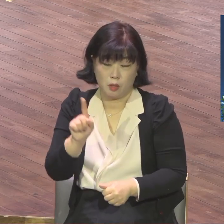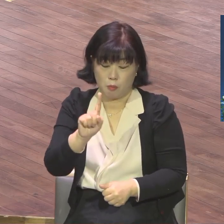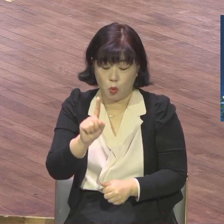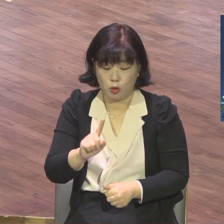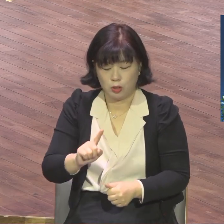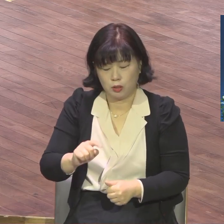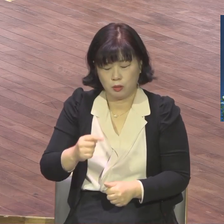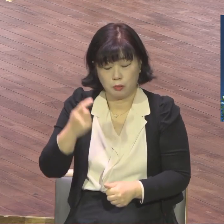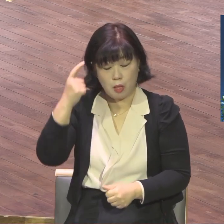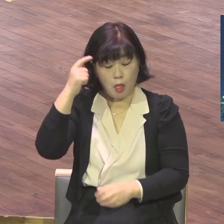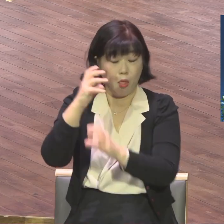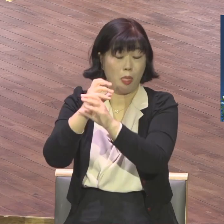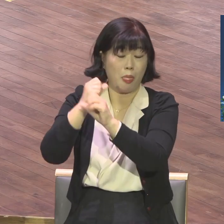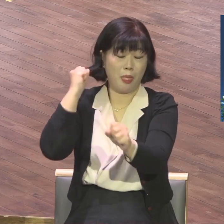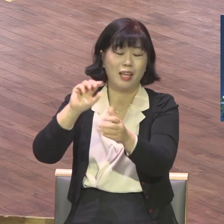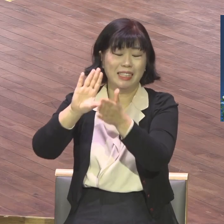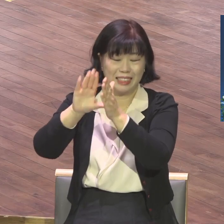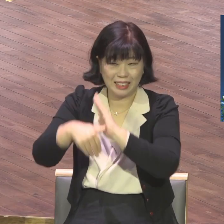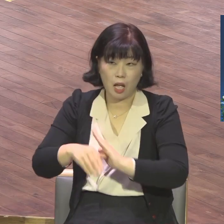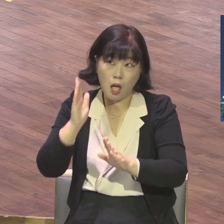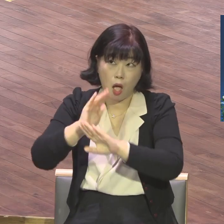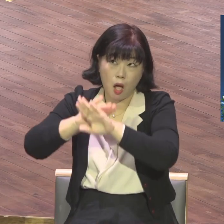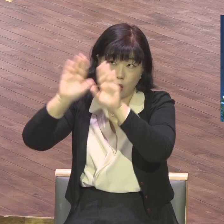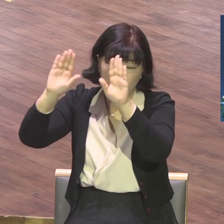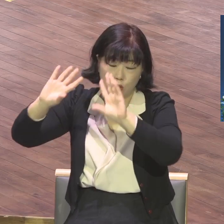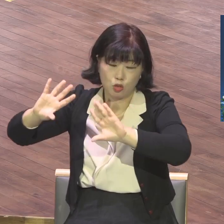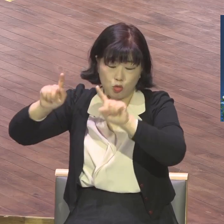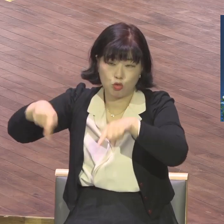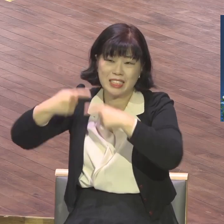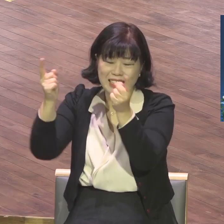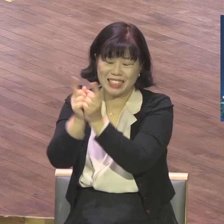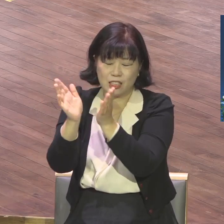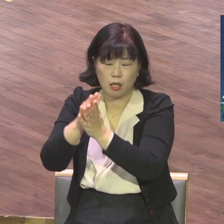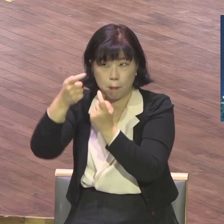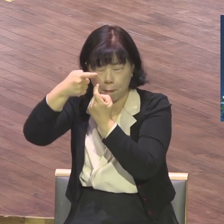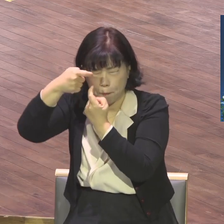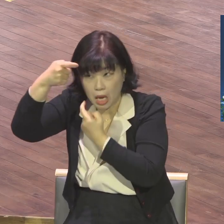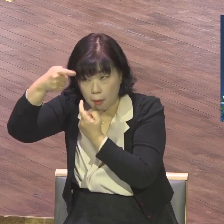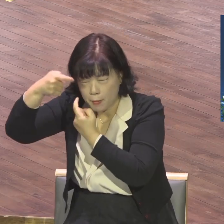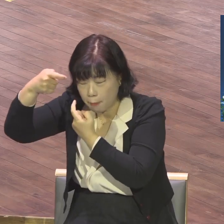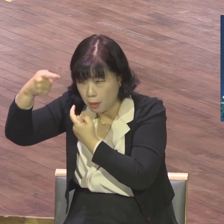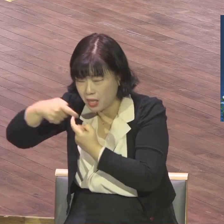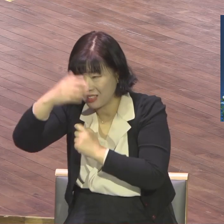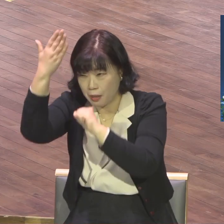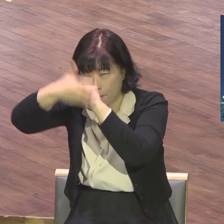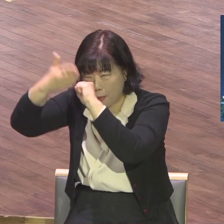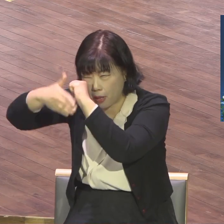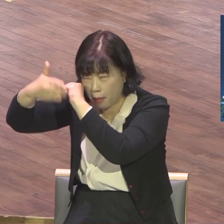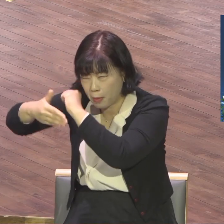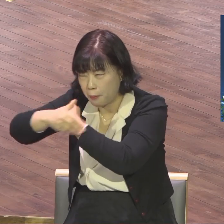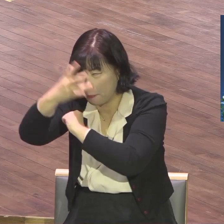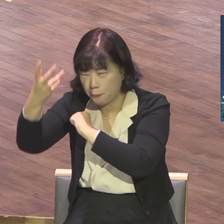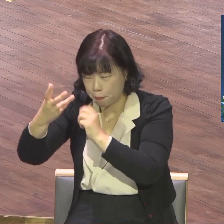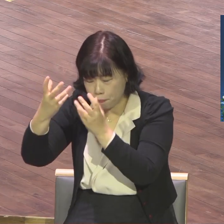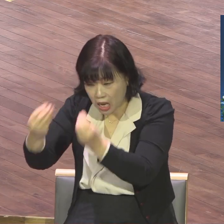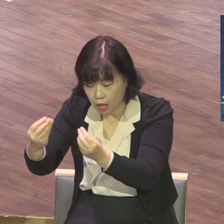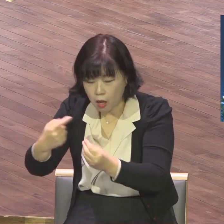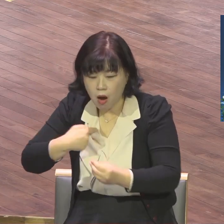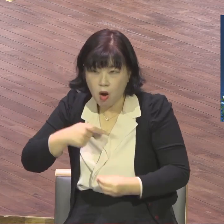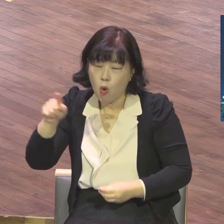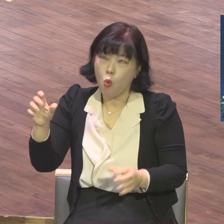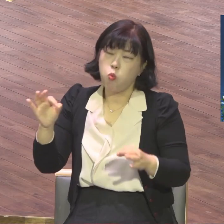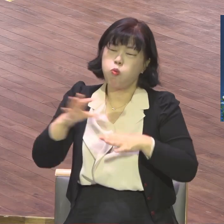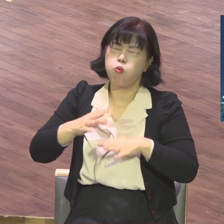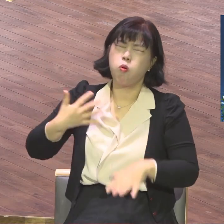알기 때문에. 근데 안 받아들인단 말이에요. 그래서 괴로워했어요. 이방인들은 이렇게 복음을 잘 받는데